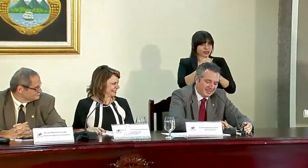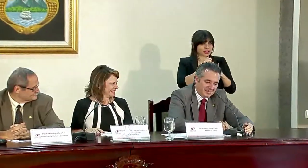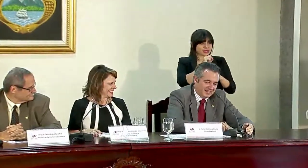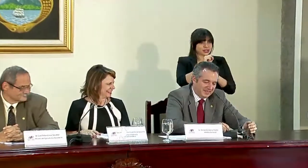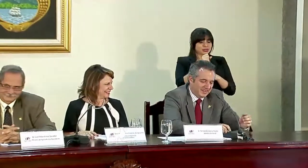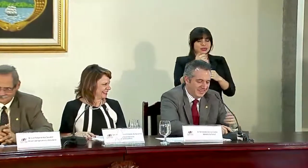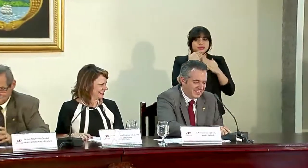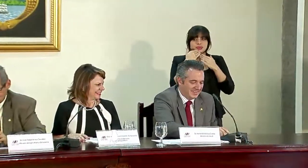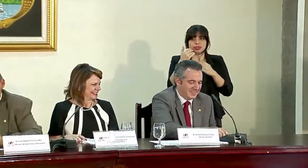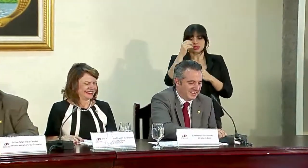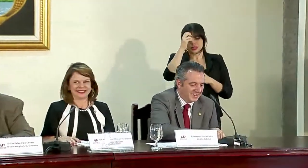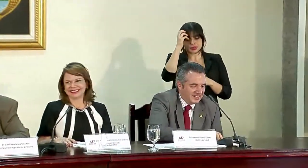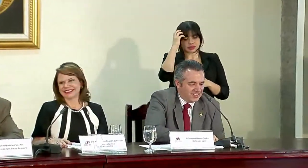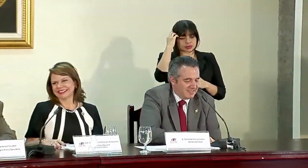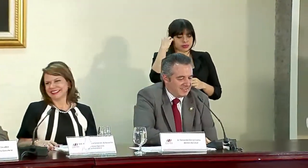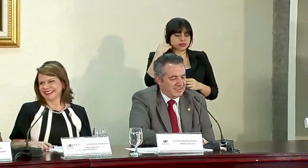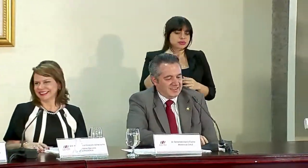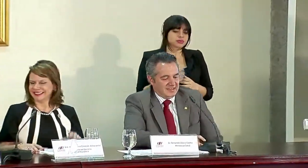Gracias.